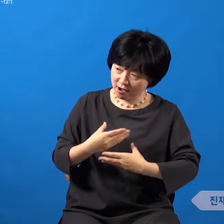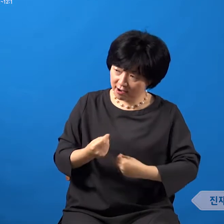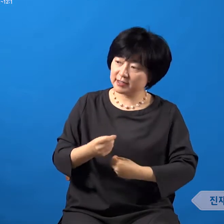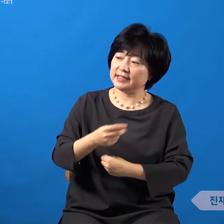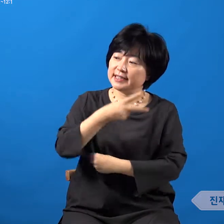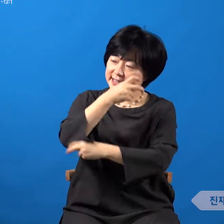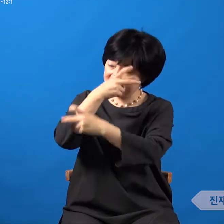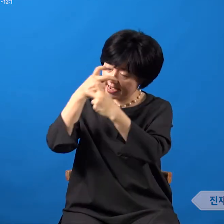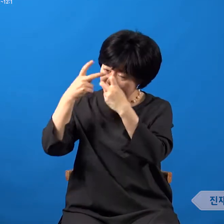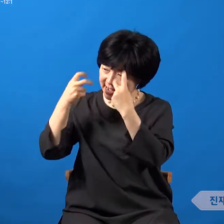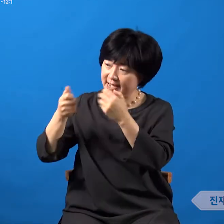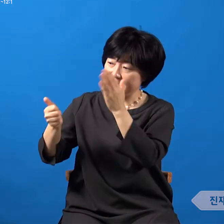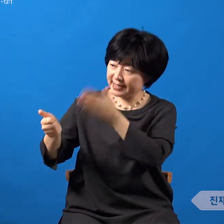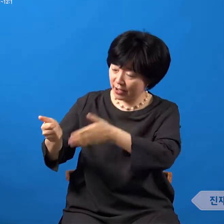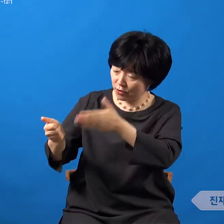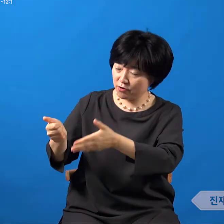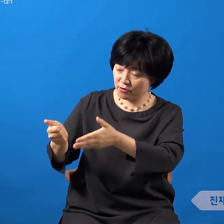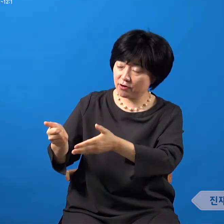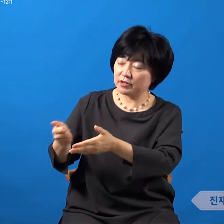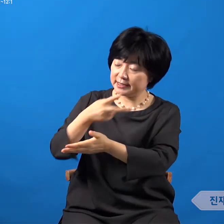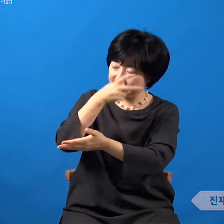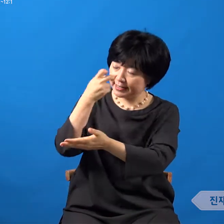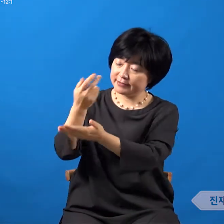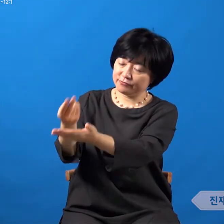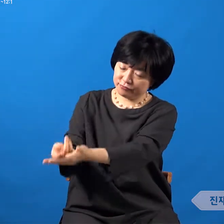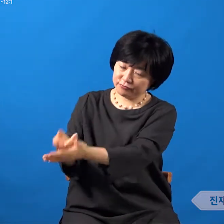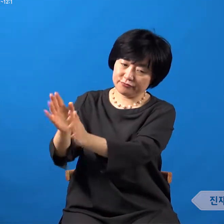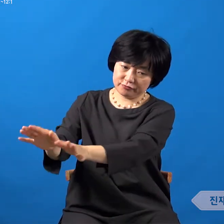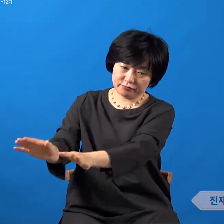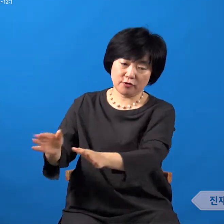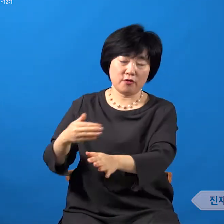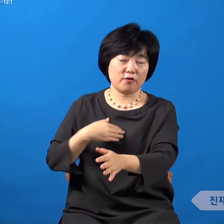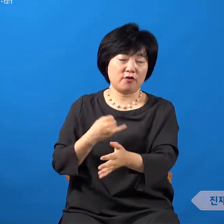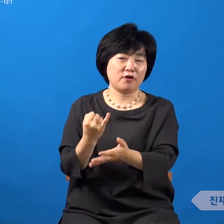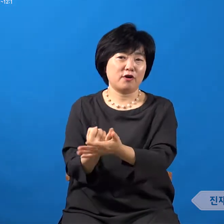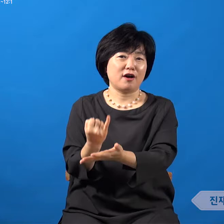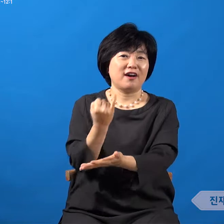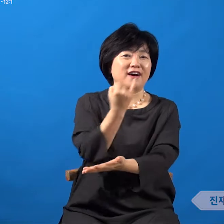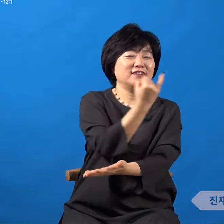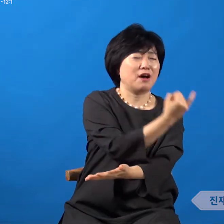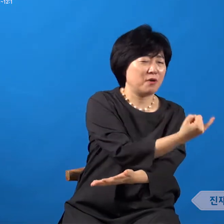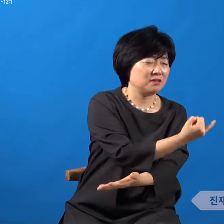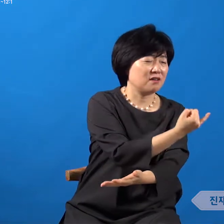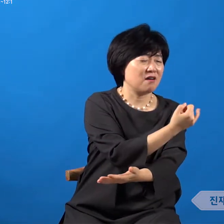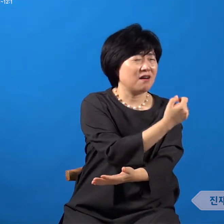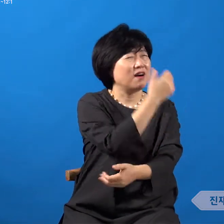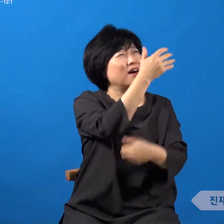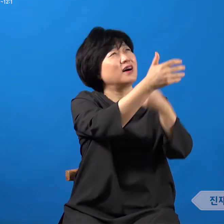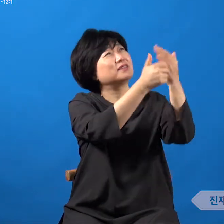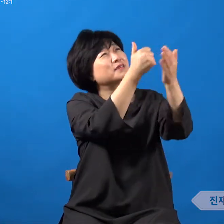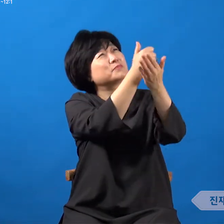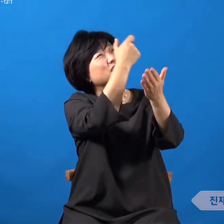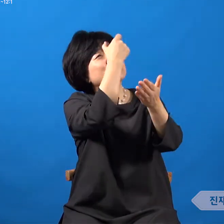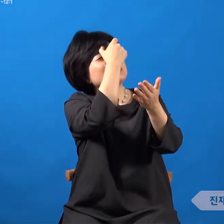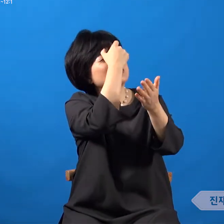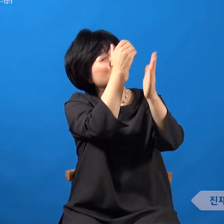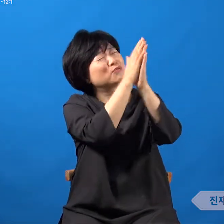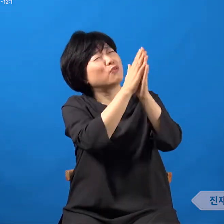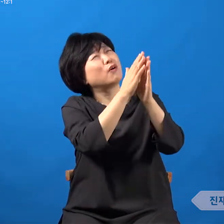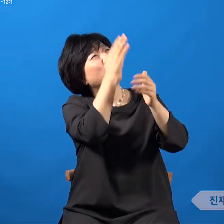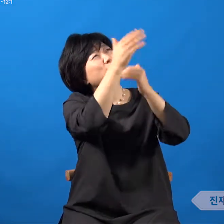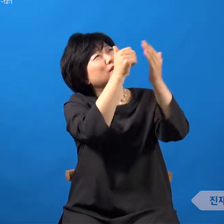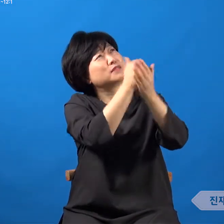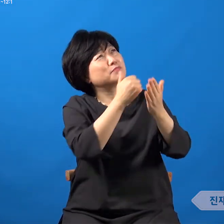자라고 남편을 재웁니다. 그리고 밖에 나와서 하나님 앞에 기도합니다. 하나님, 나도